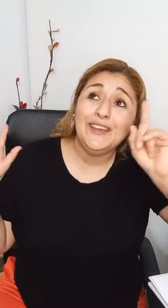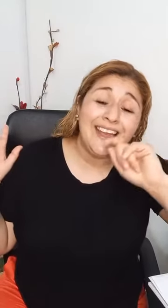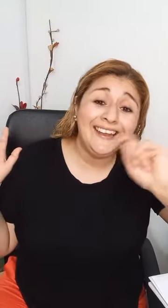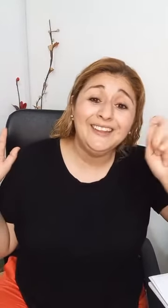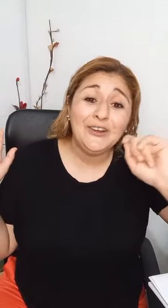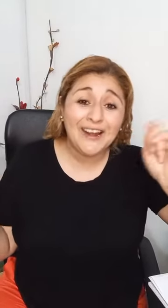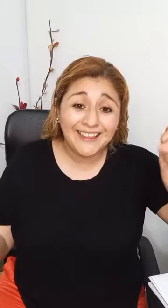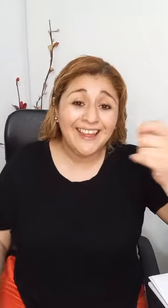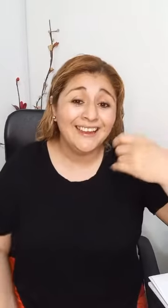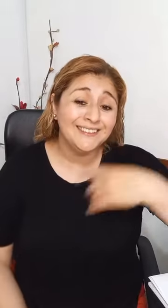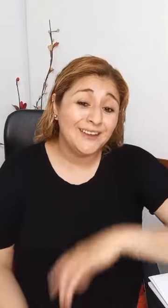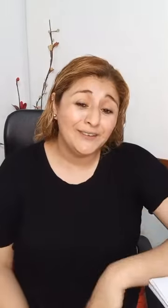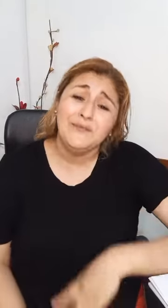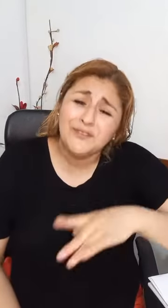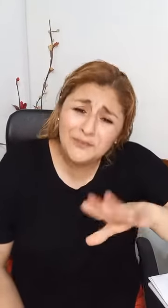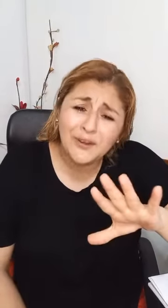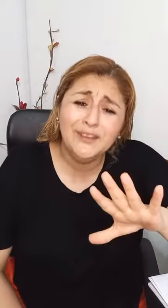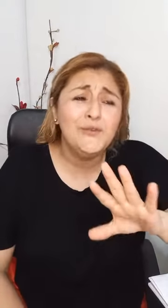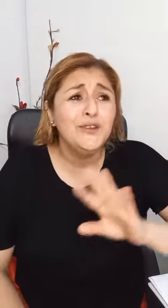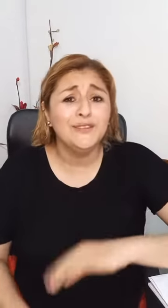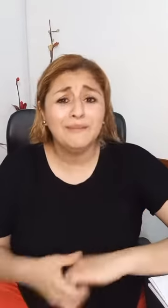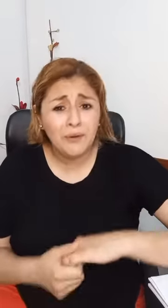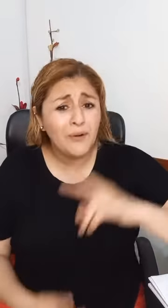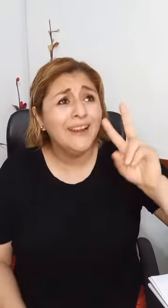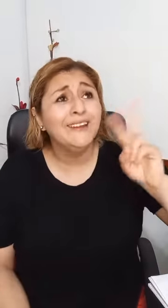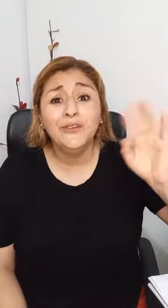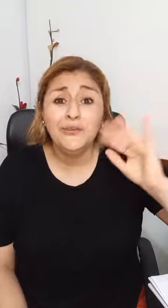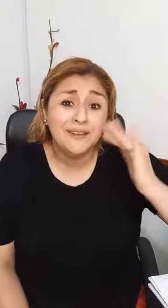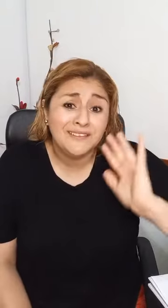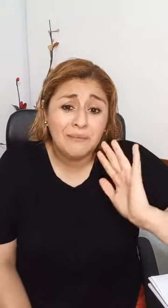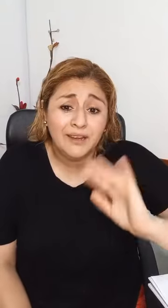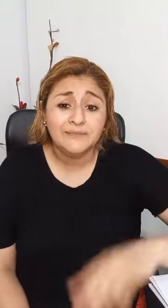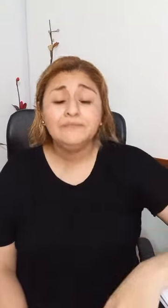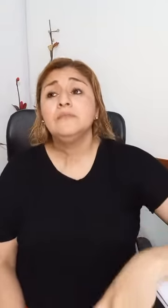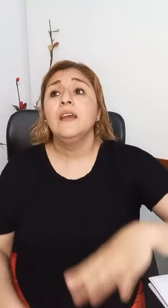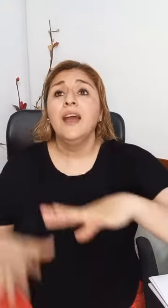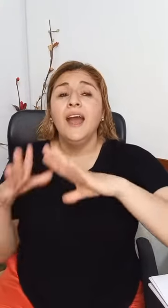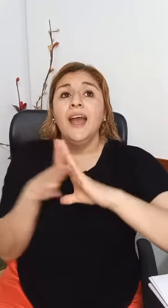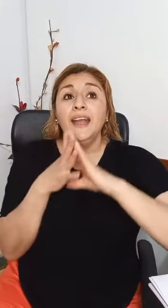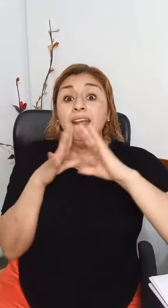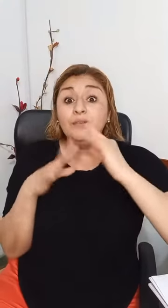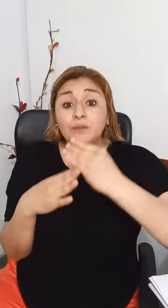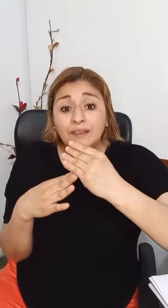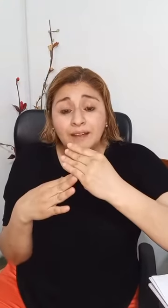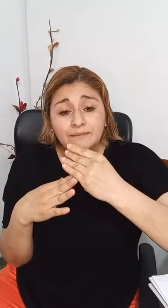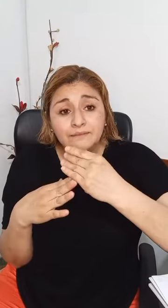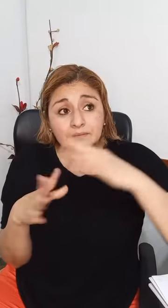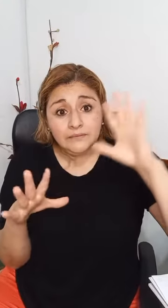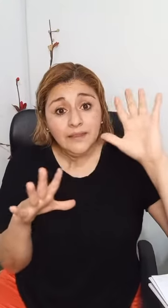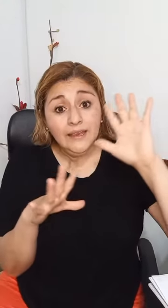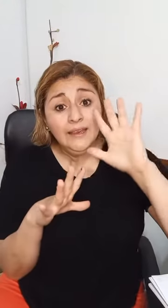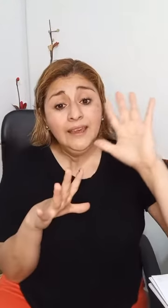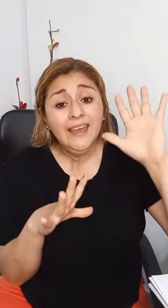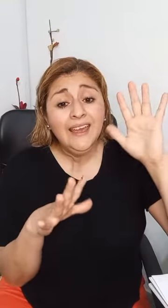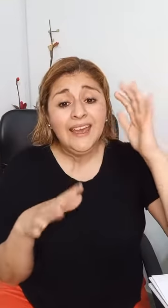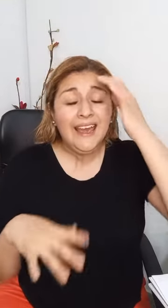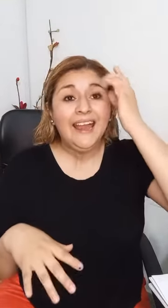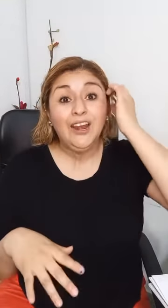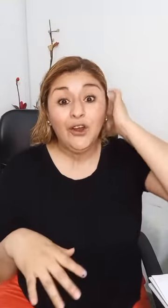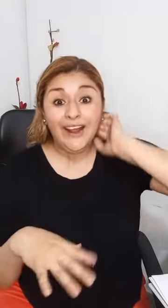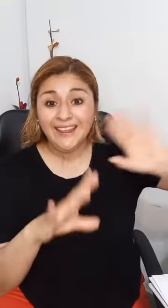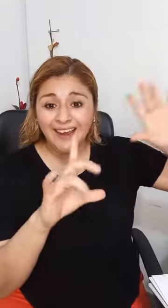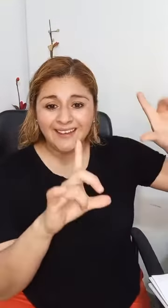que está escrito, los carteles y esas cosas. Pero yo soy un poquito curiosa. Me pongo a leer todo mientras espero. Y resulta que